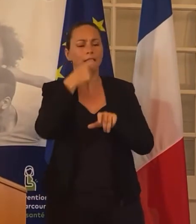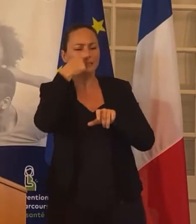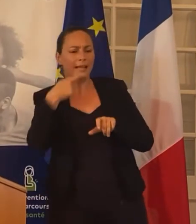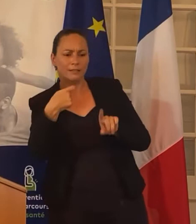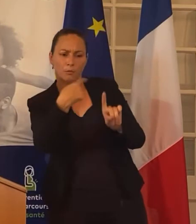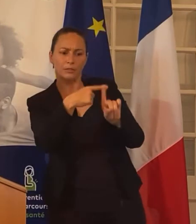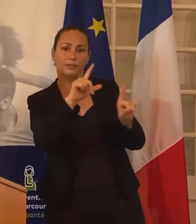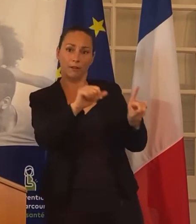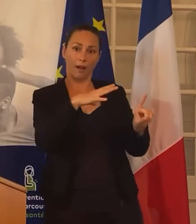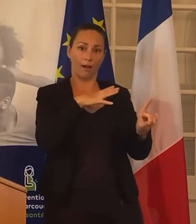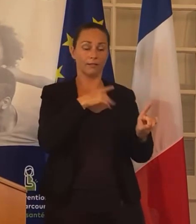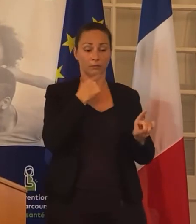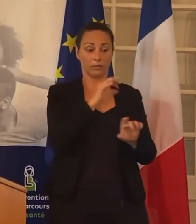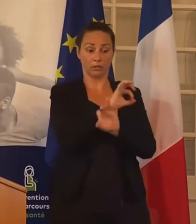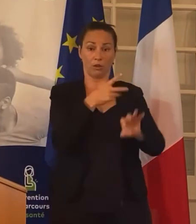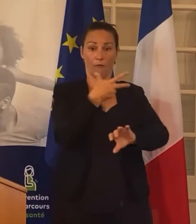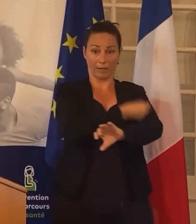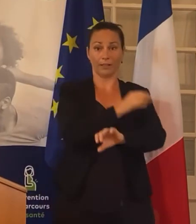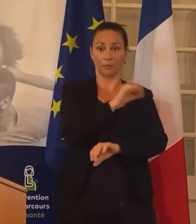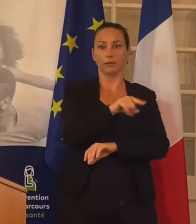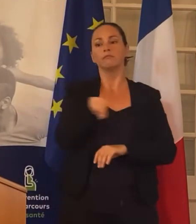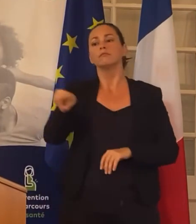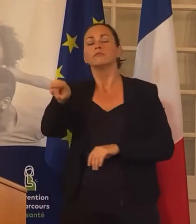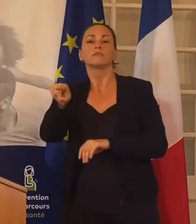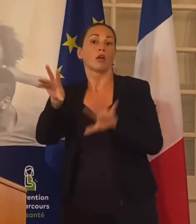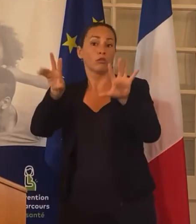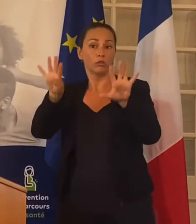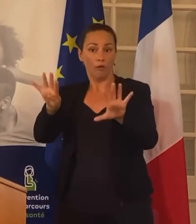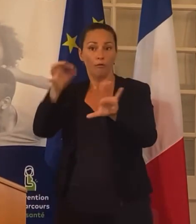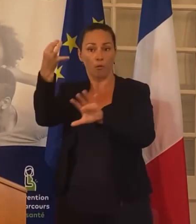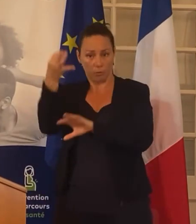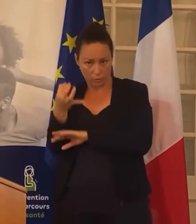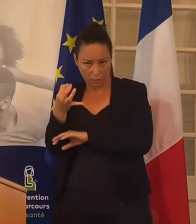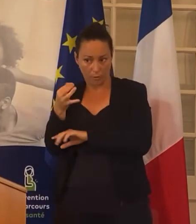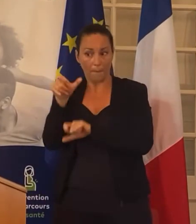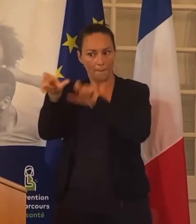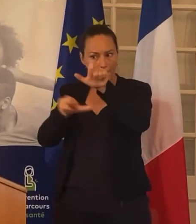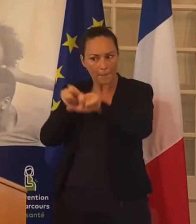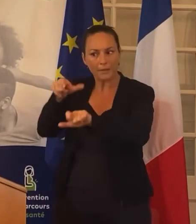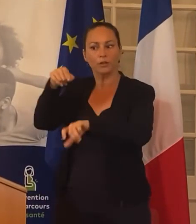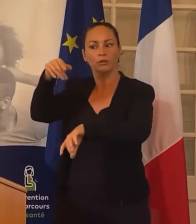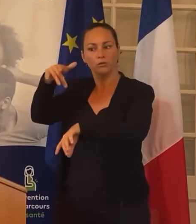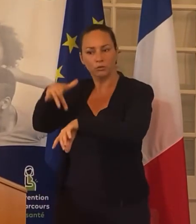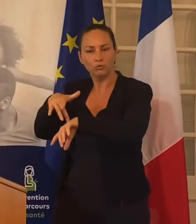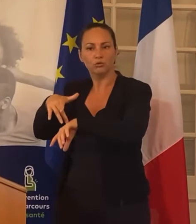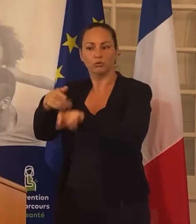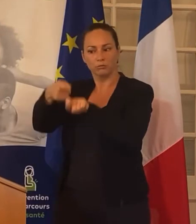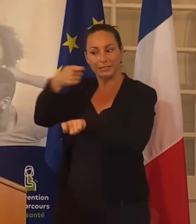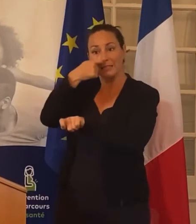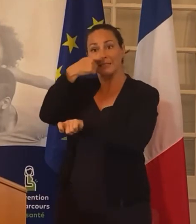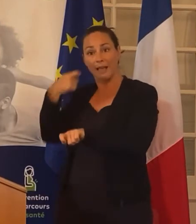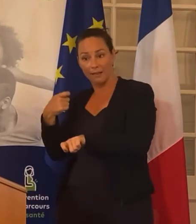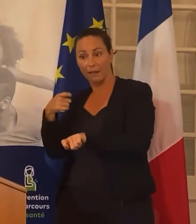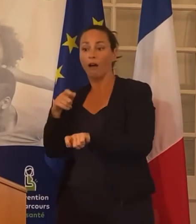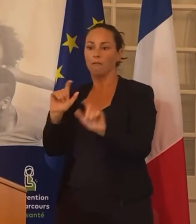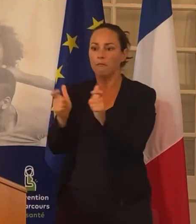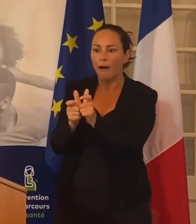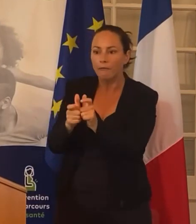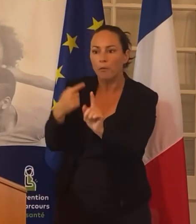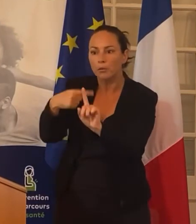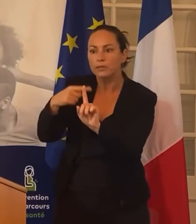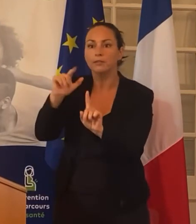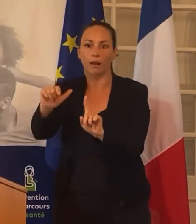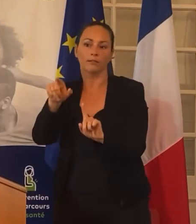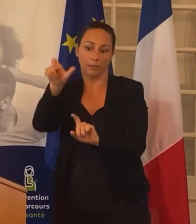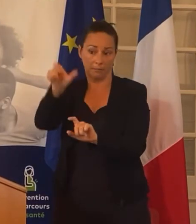A contrario, seulement 9% des personnes testées positives étaient le fait de personnes complètement